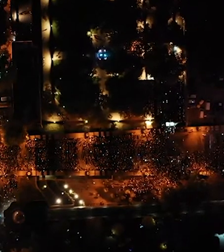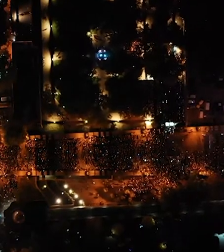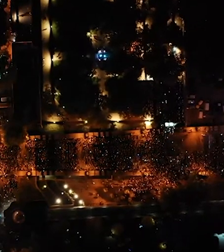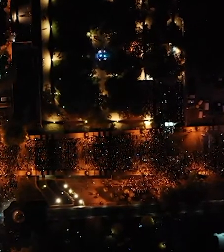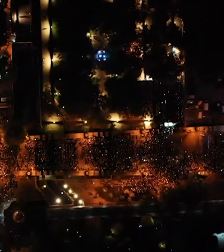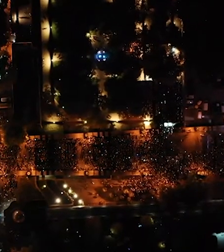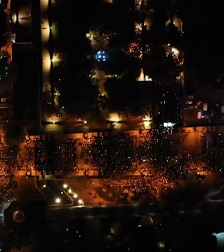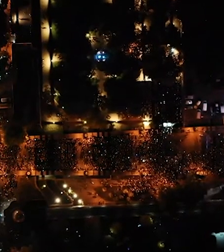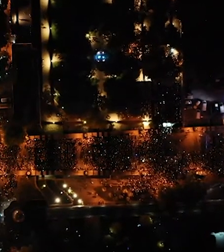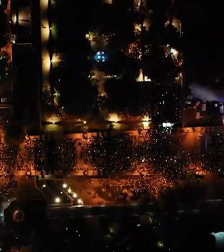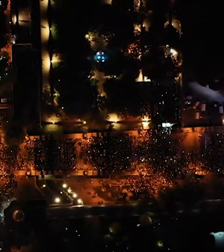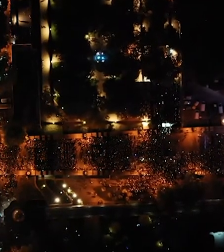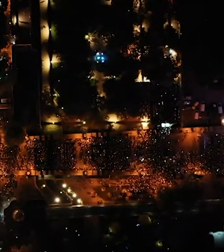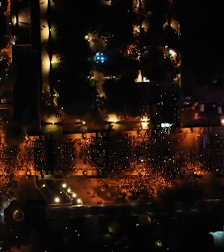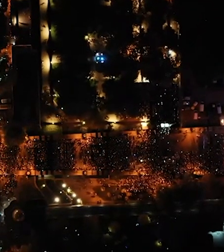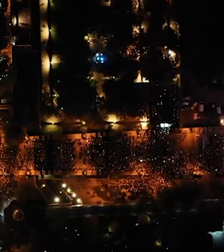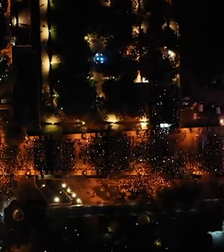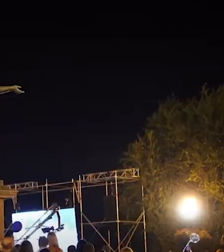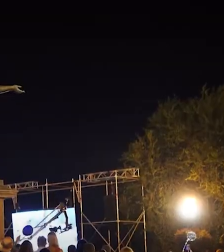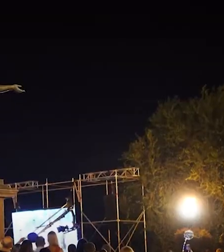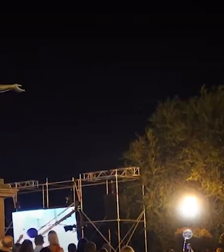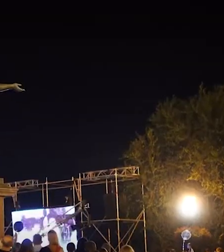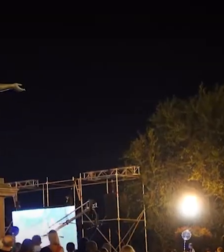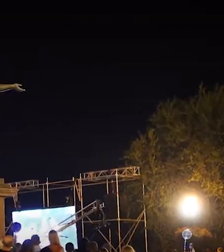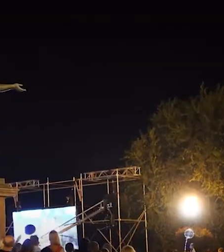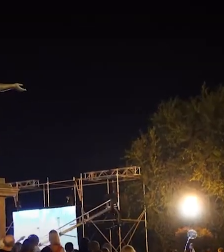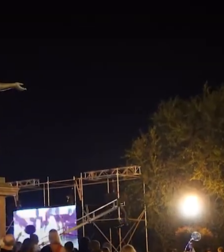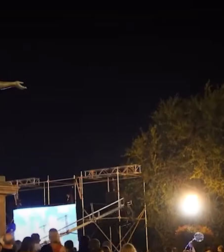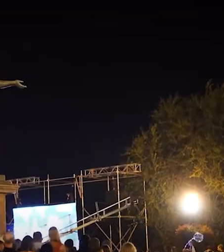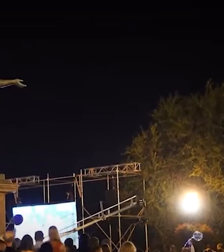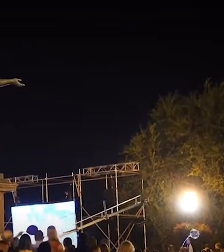Степанов нагадав міському керівництву, в Одесі заповнено на початок вересня